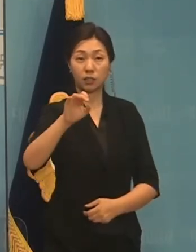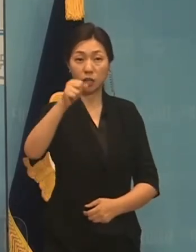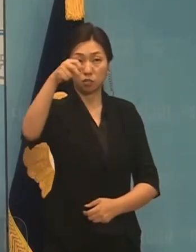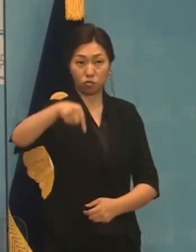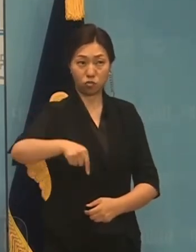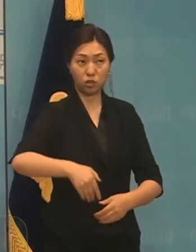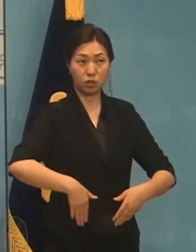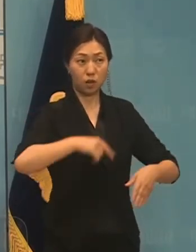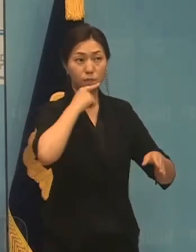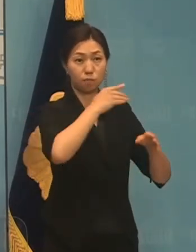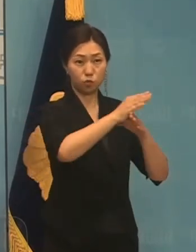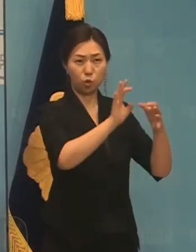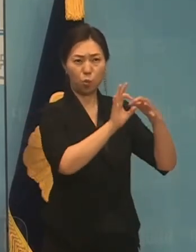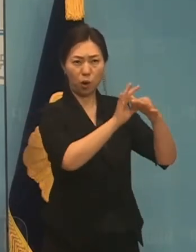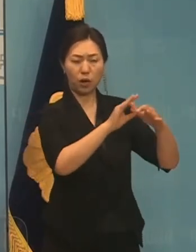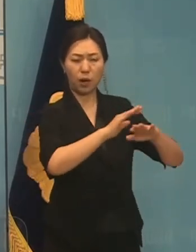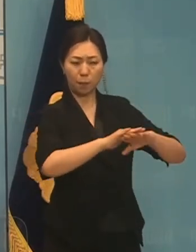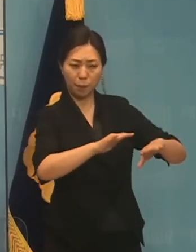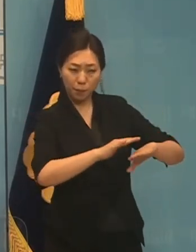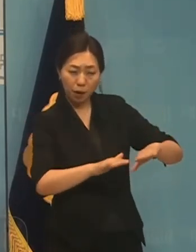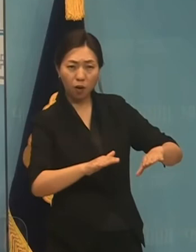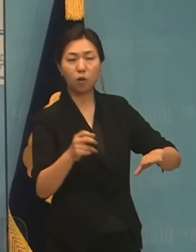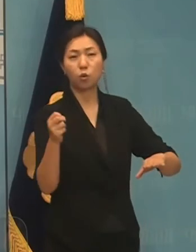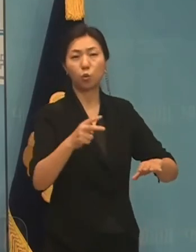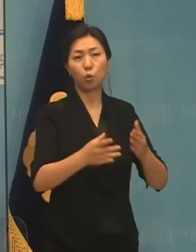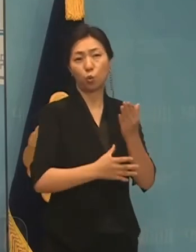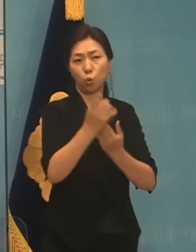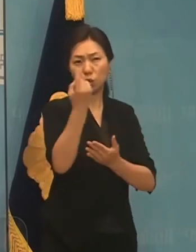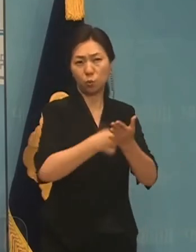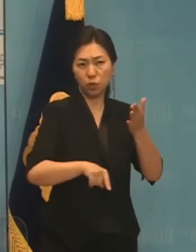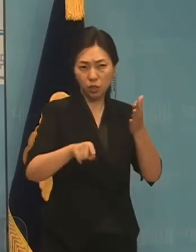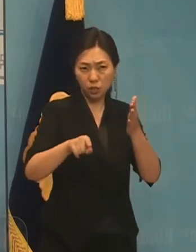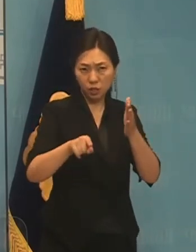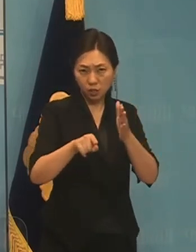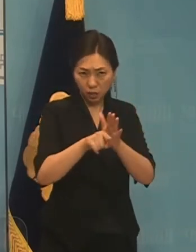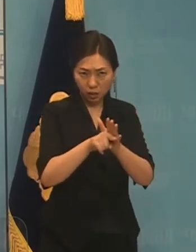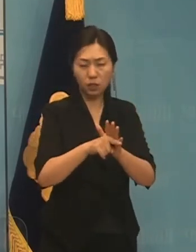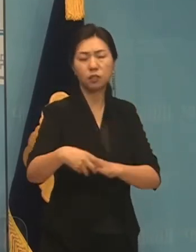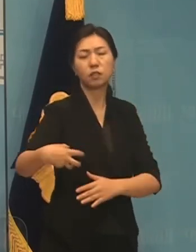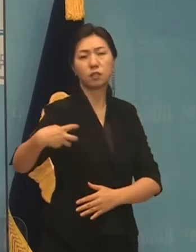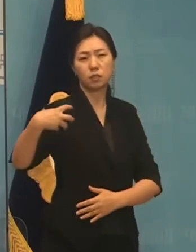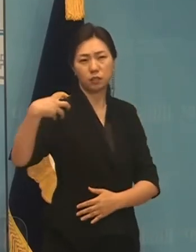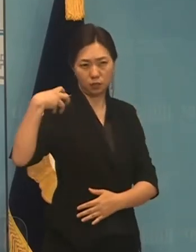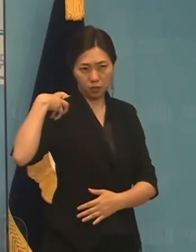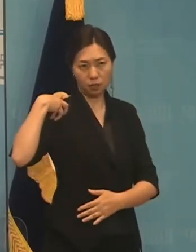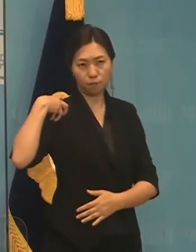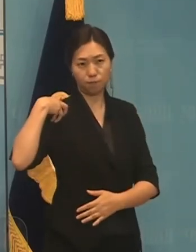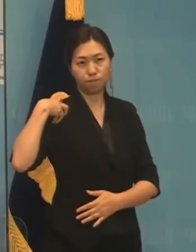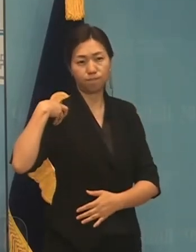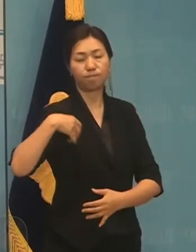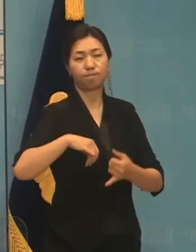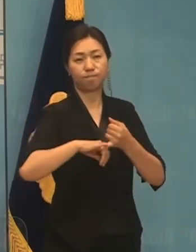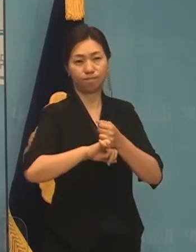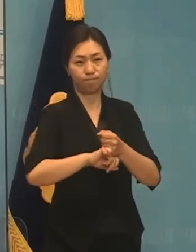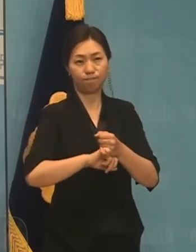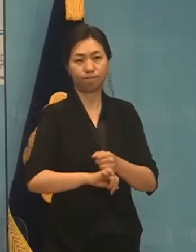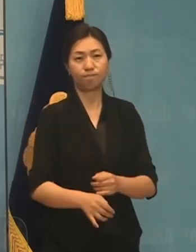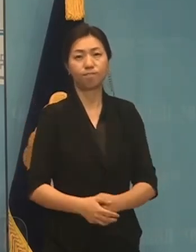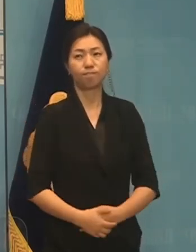남북관계 개선과 통일로 가는 길에 엄중한 역할을 할 것입니다.